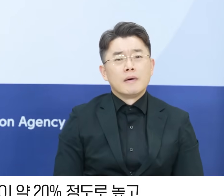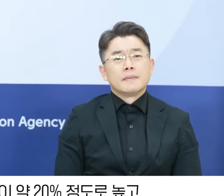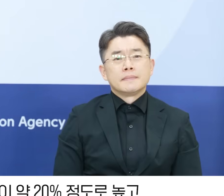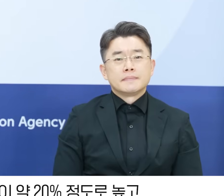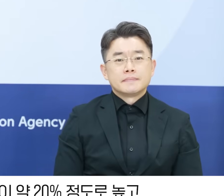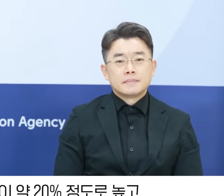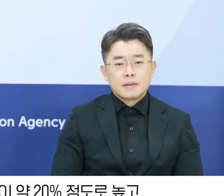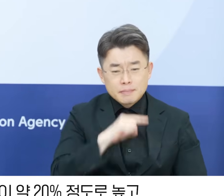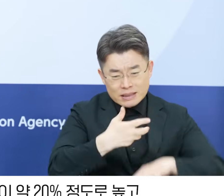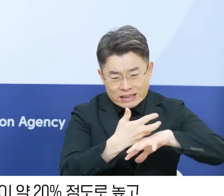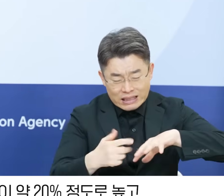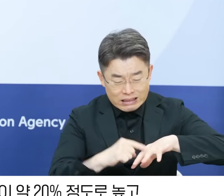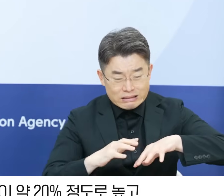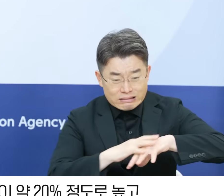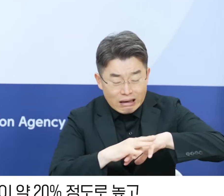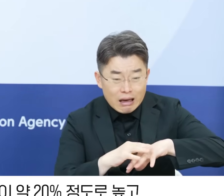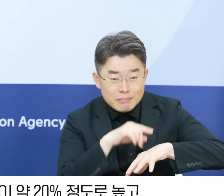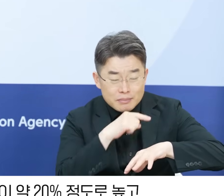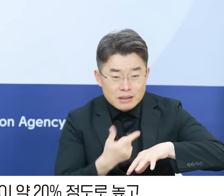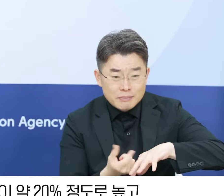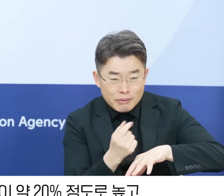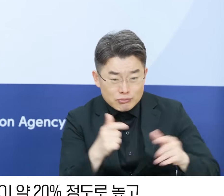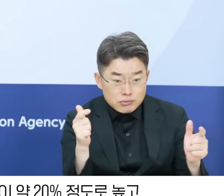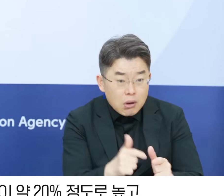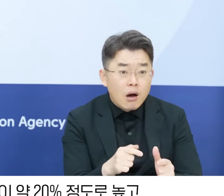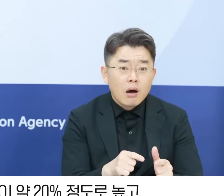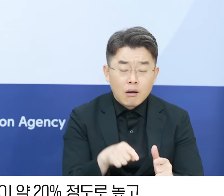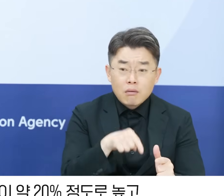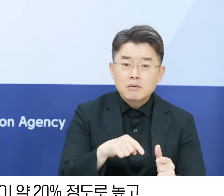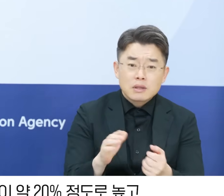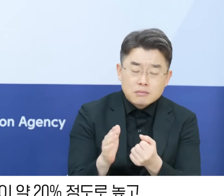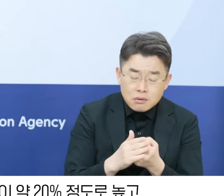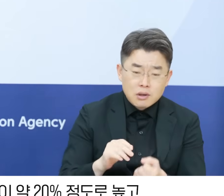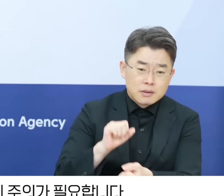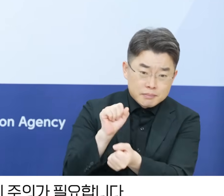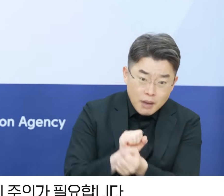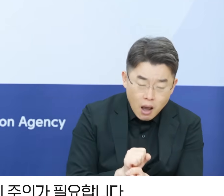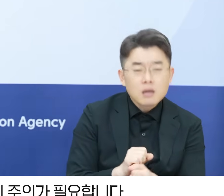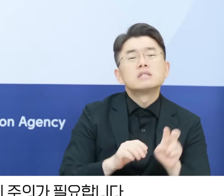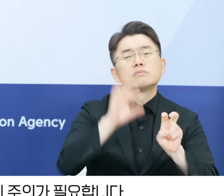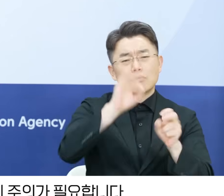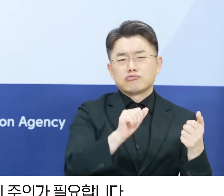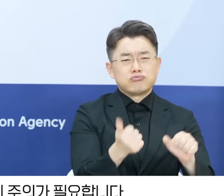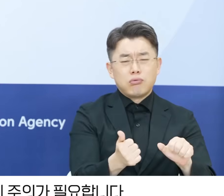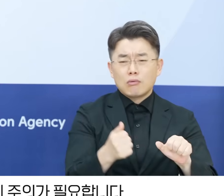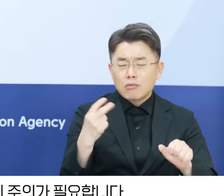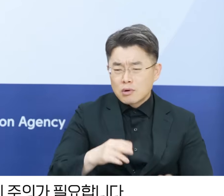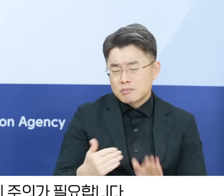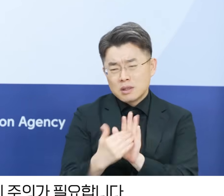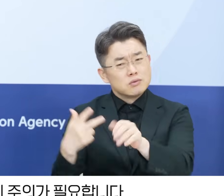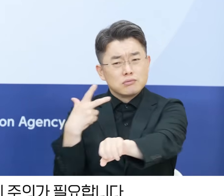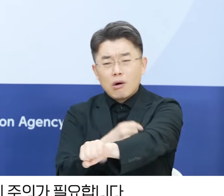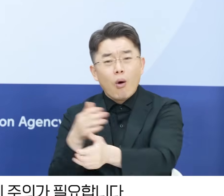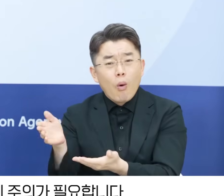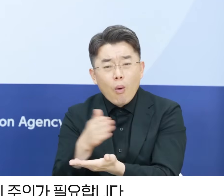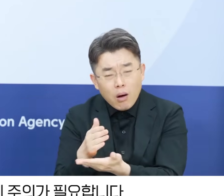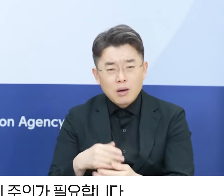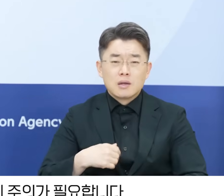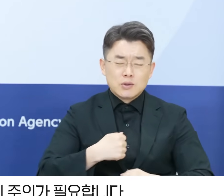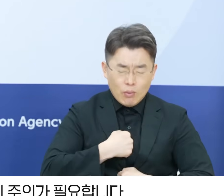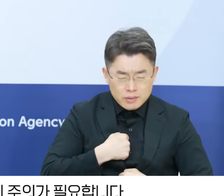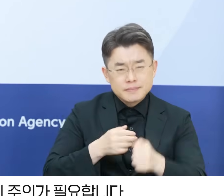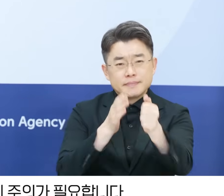중 특히 SFTS는 치명률이 약 20% 정도로 높고 백신이 없어서 각별하게